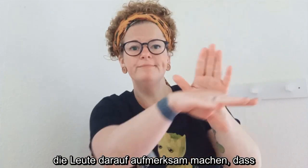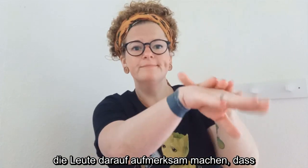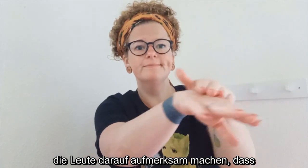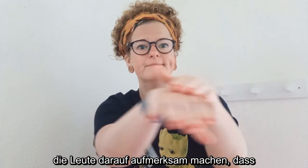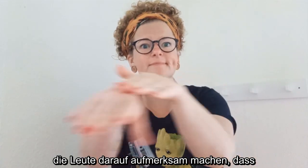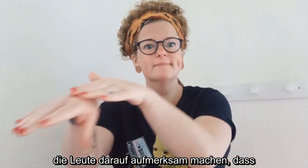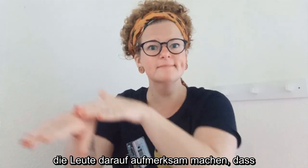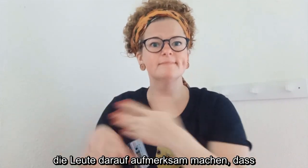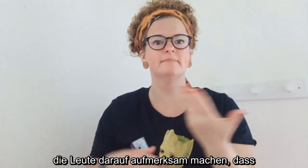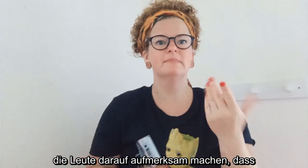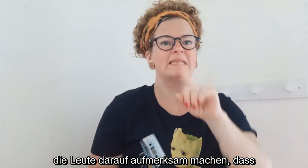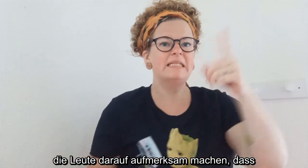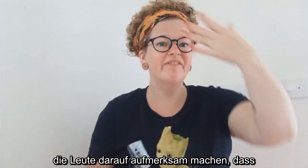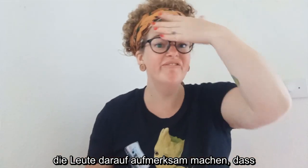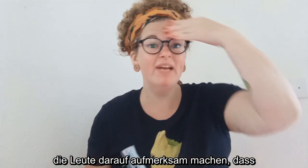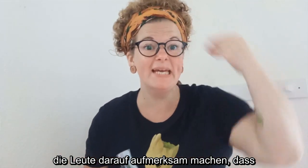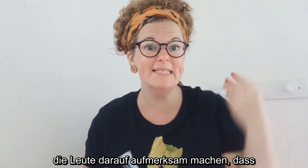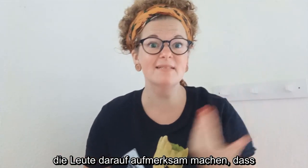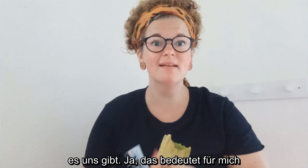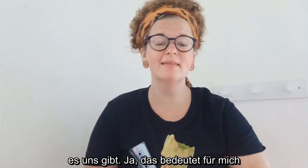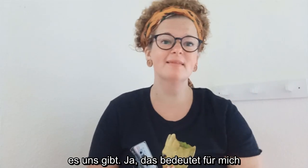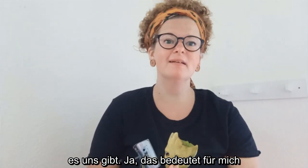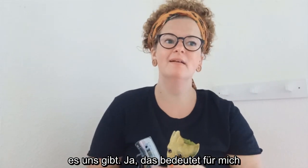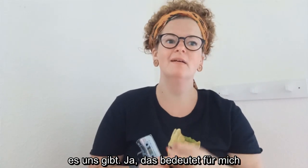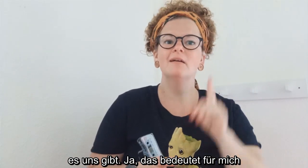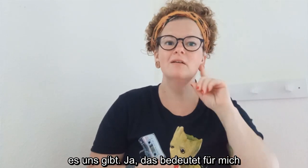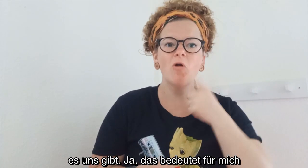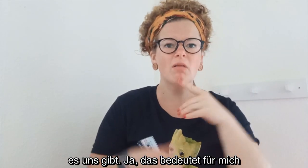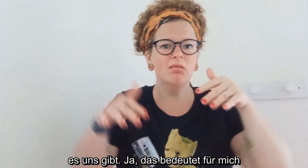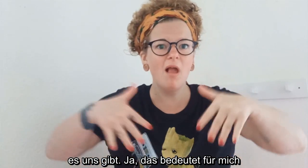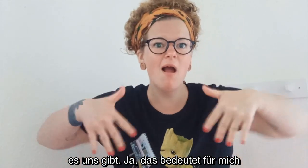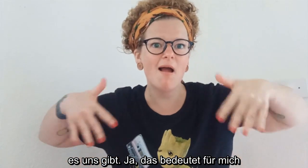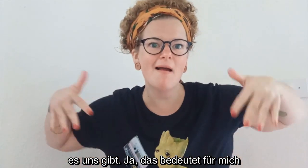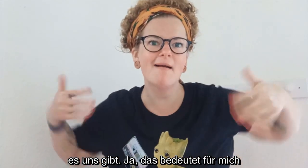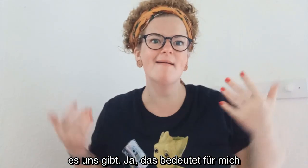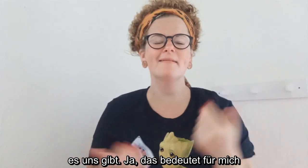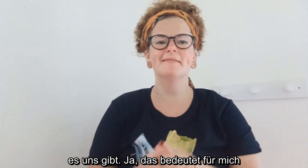die Leute darauf aufmerksam machen dass es uns gibt